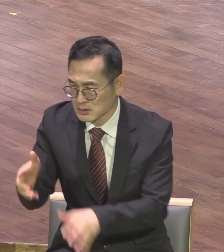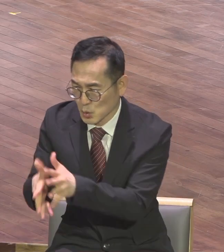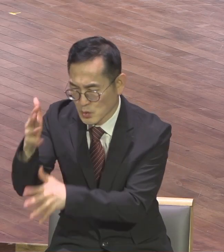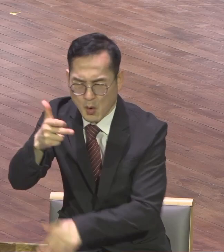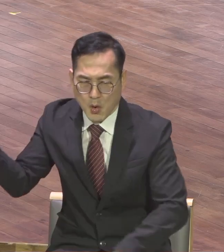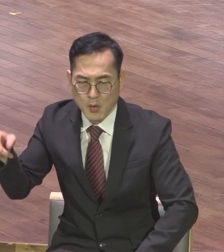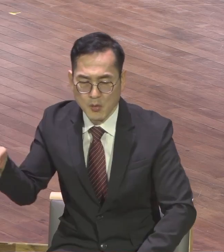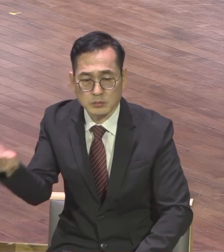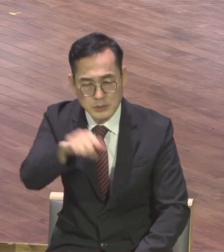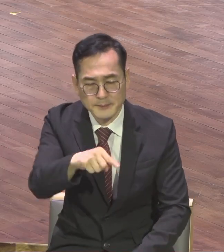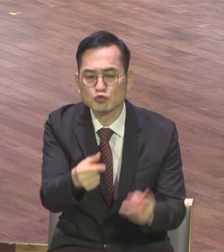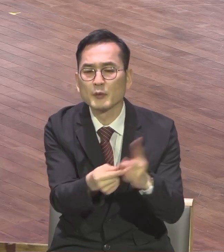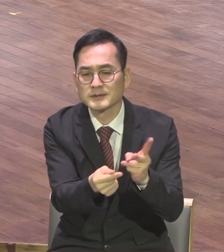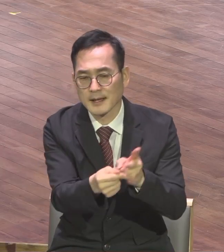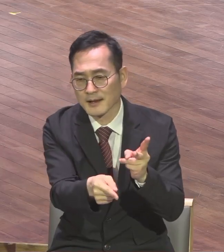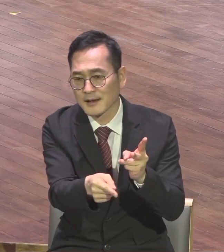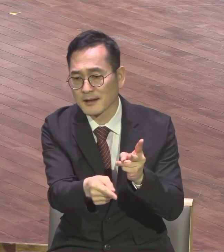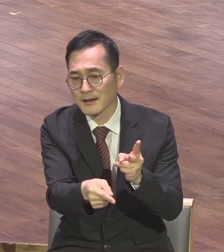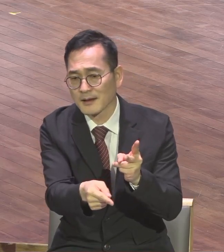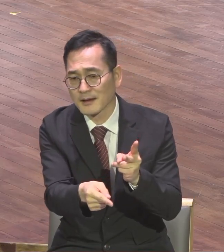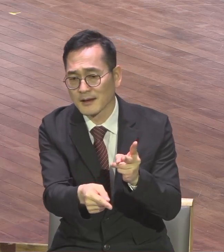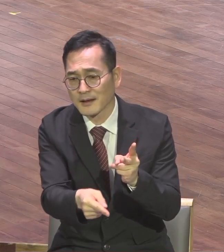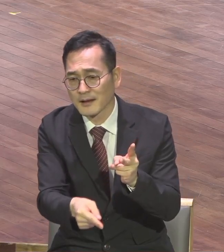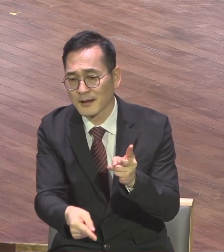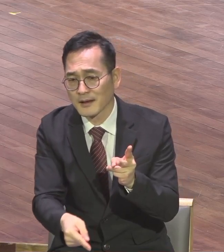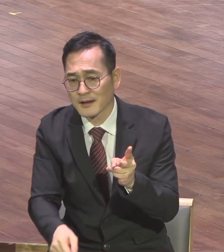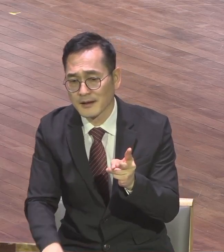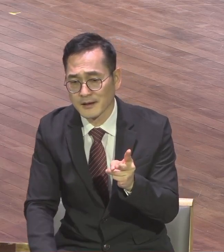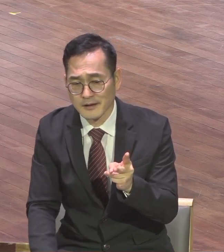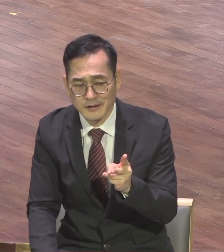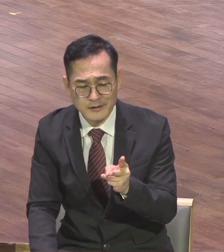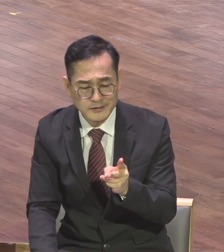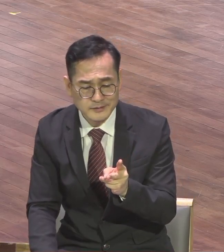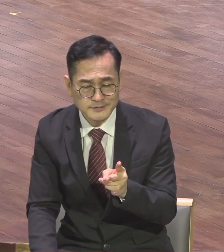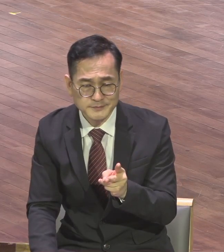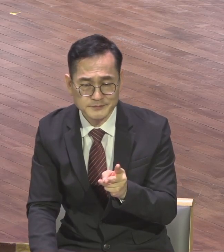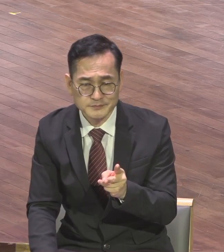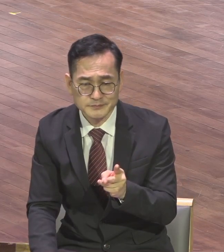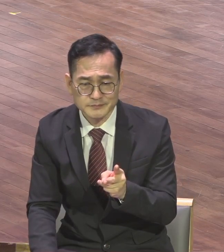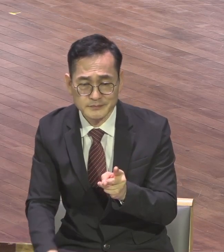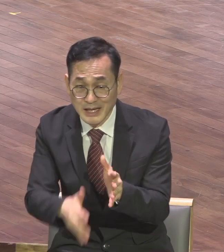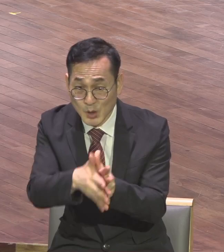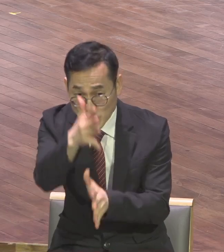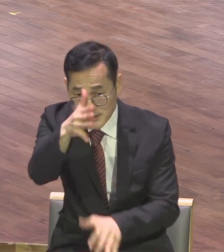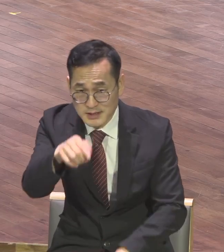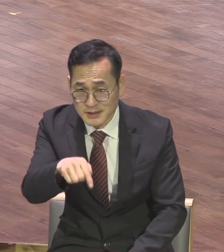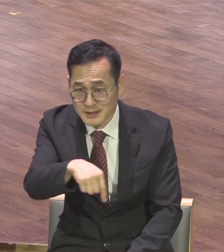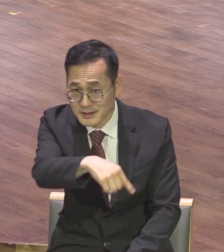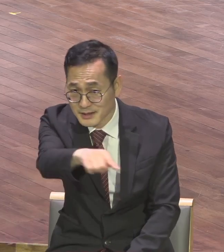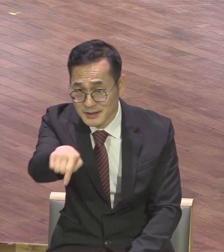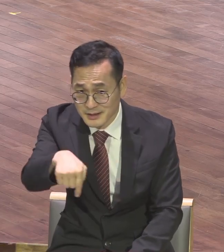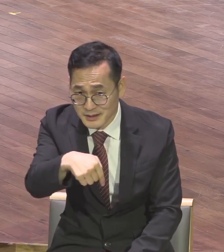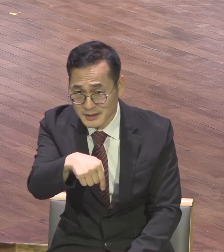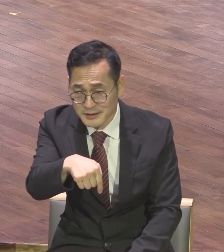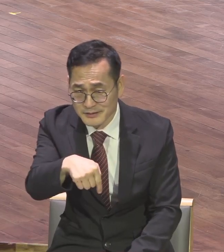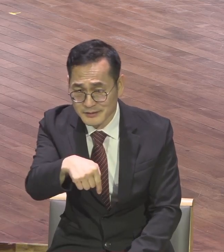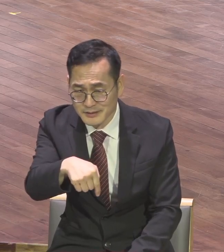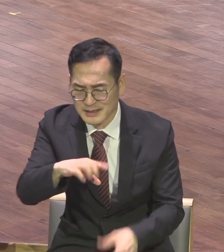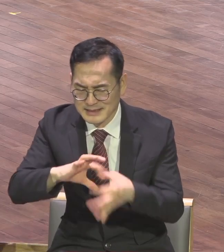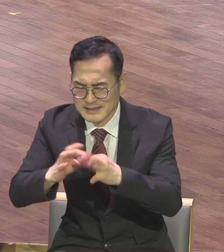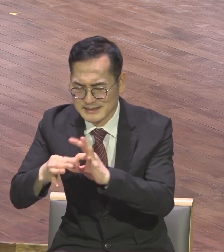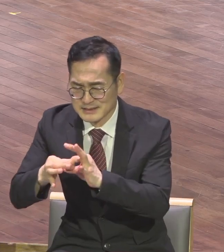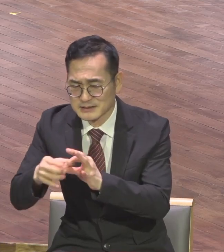이 현장이 지금 또 그리스에서 두 번째 큰 도시인데 지금 이 짧은 구절 속에서 선교를 위한